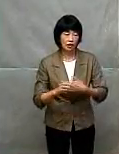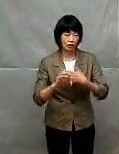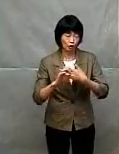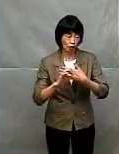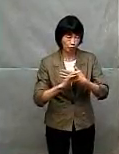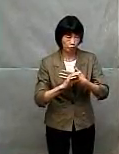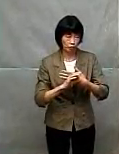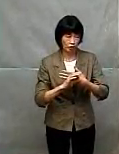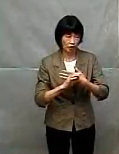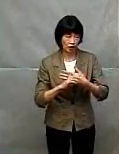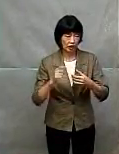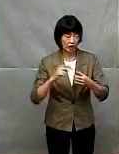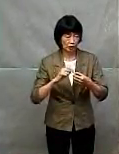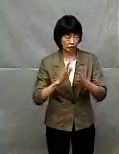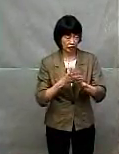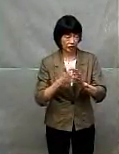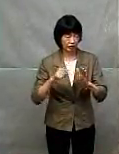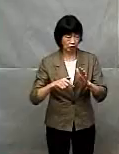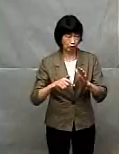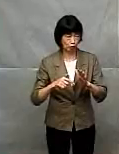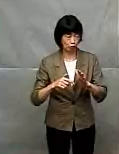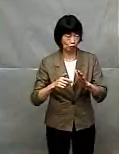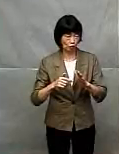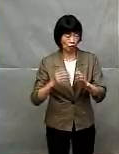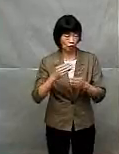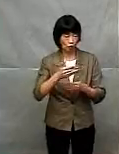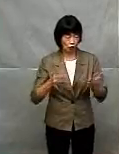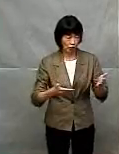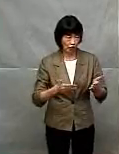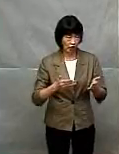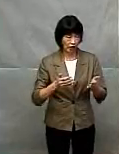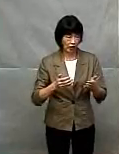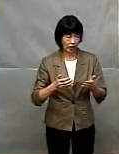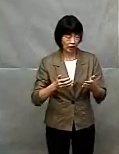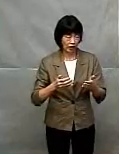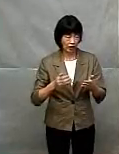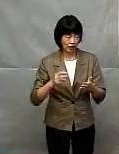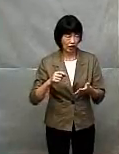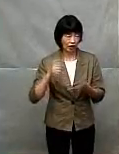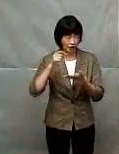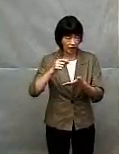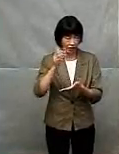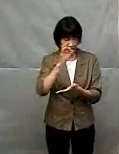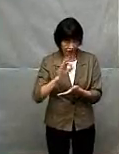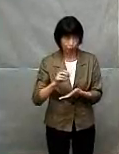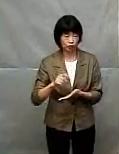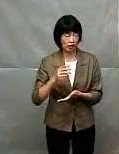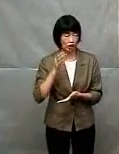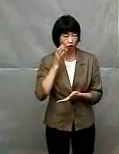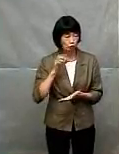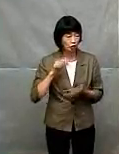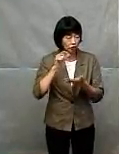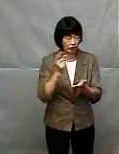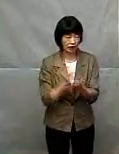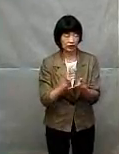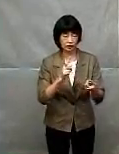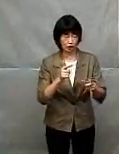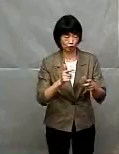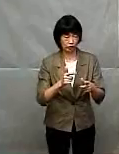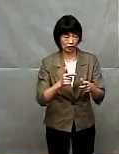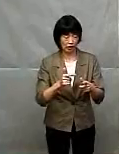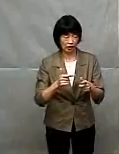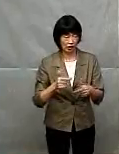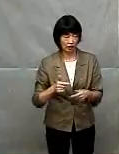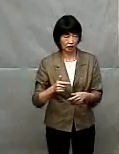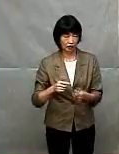ね、本県でも返礼品として米を提供するだけではなく、地元地域に泊